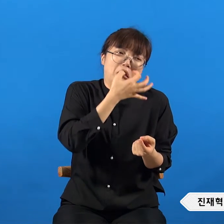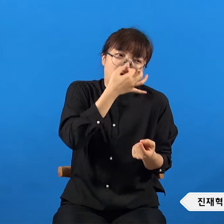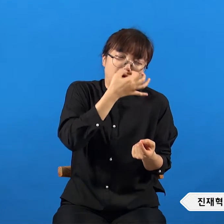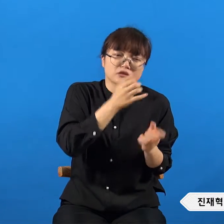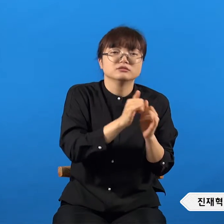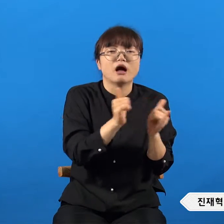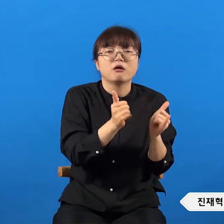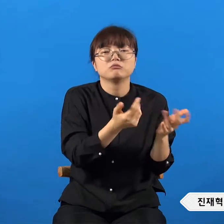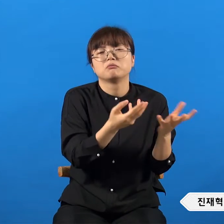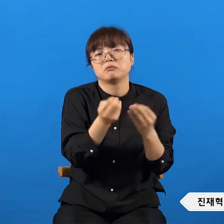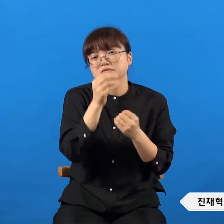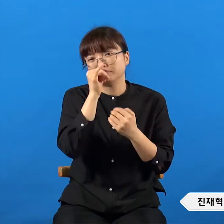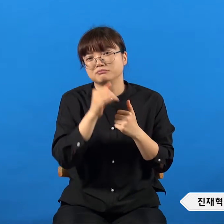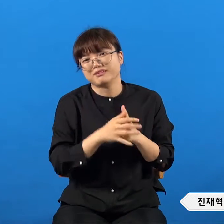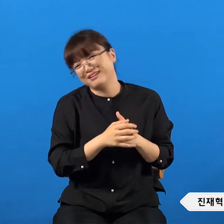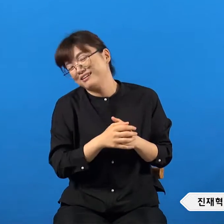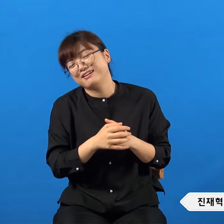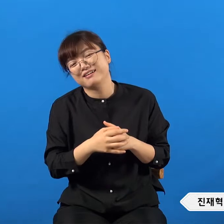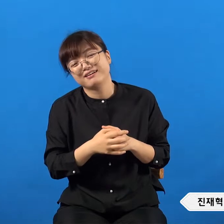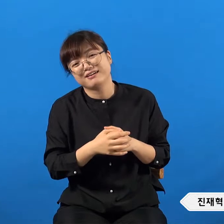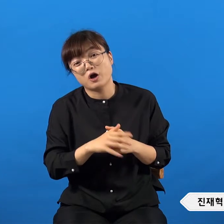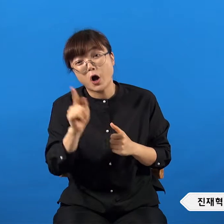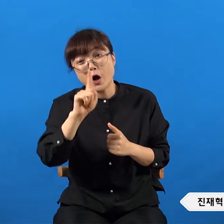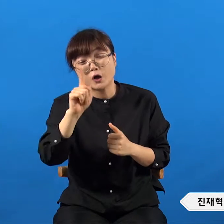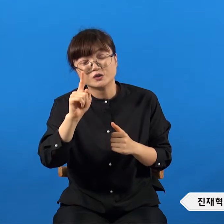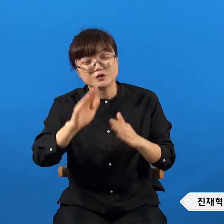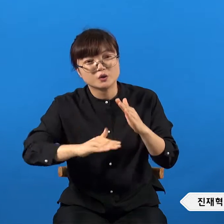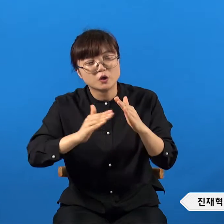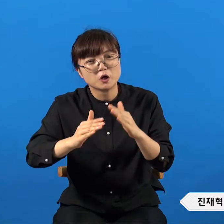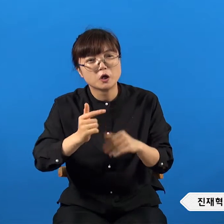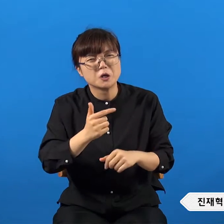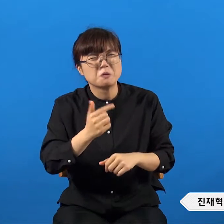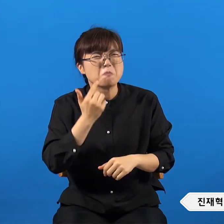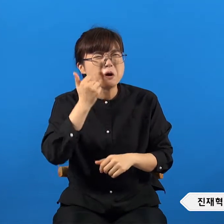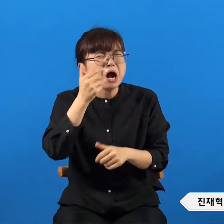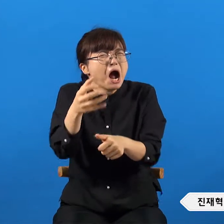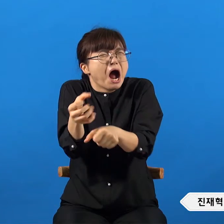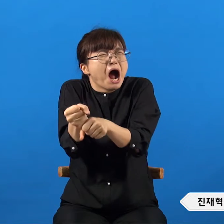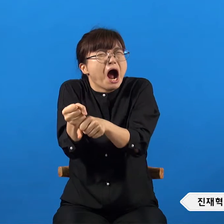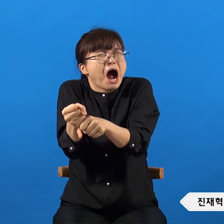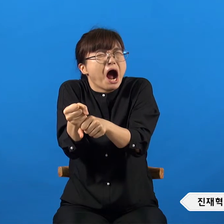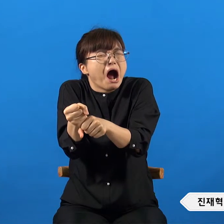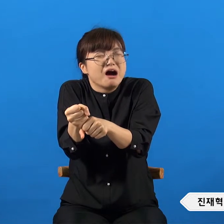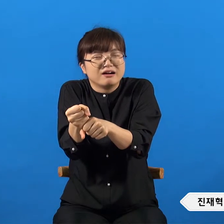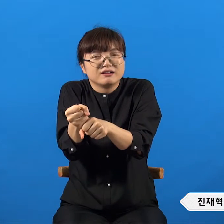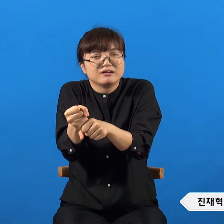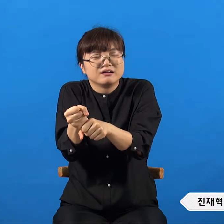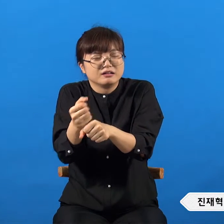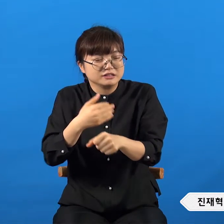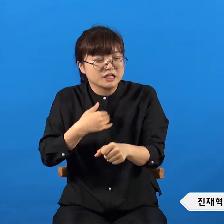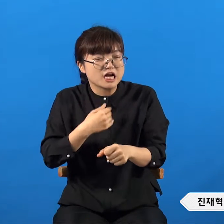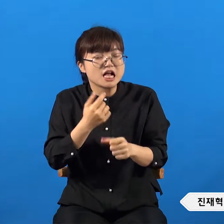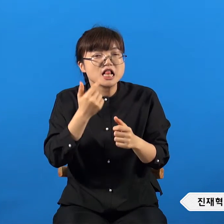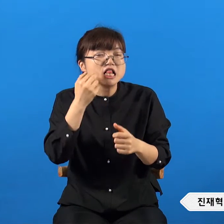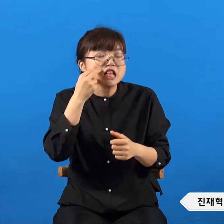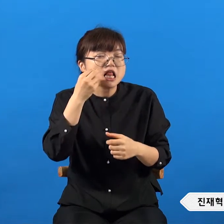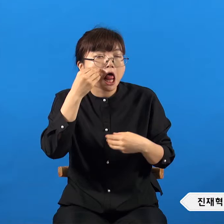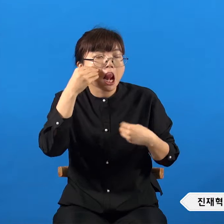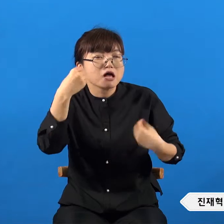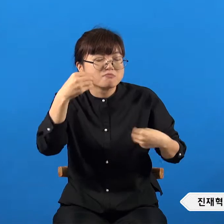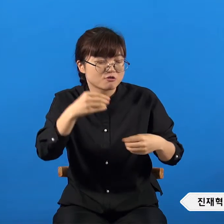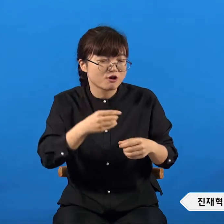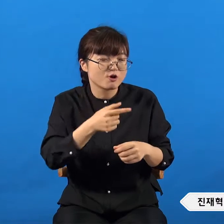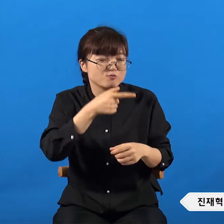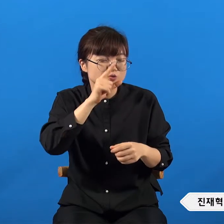힘들어하는 분들이 계시는지 모릅니다. 어떤 분들은 너무 제 손을 꽉 잡고 놓지 않아서 제가 막 일부러 밀어